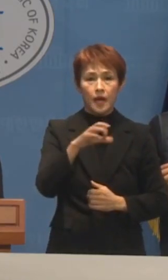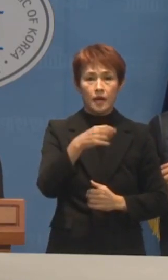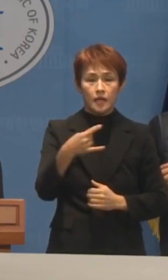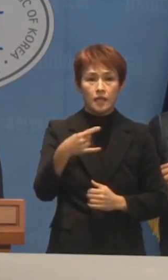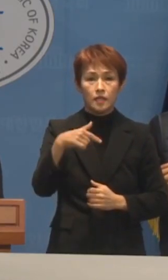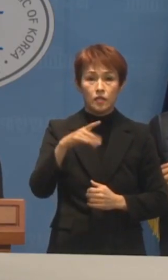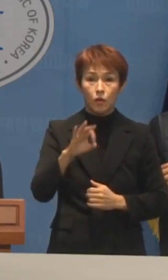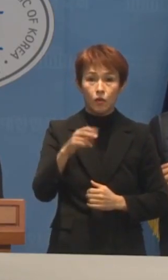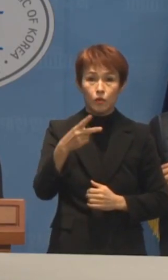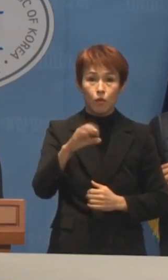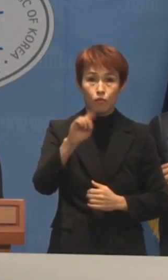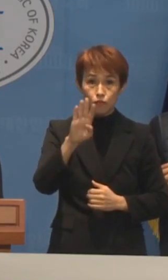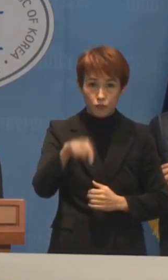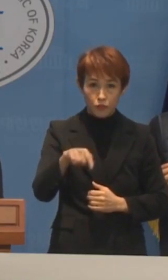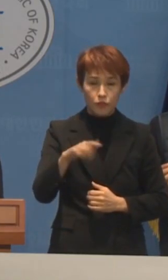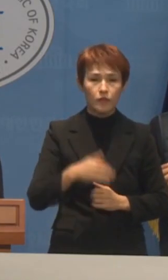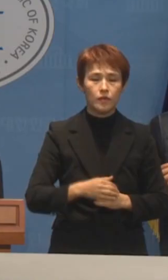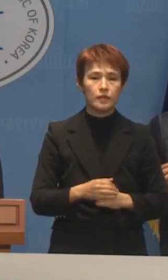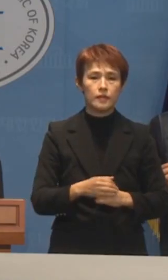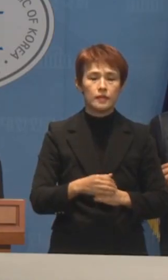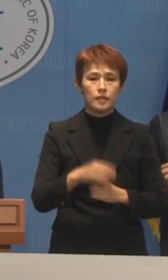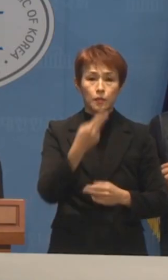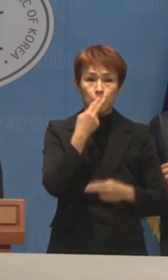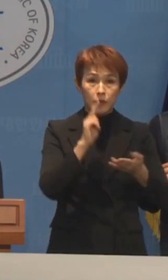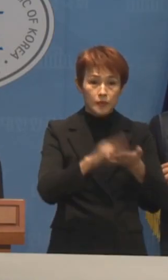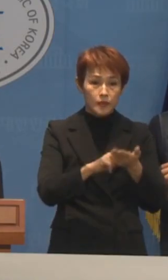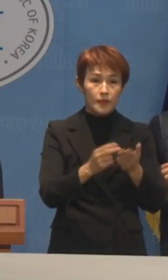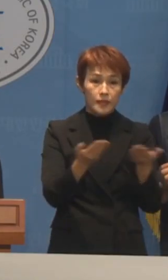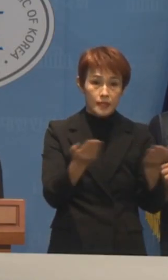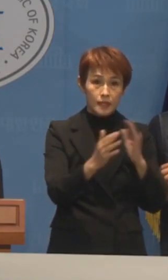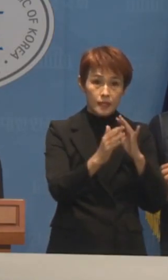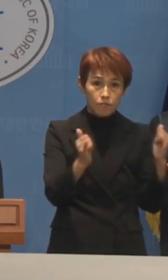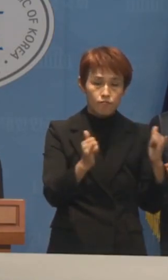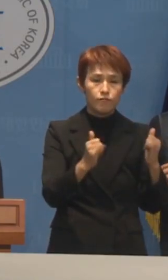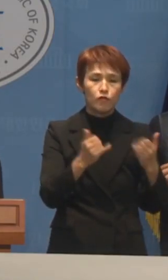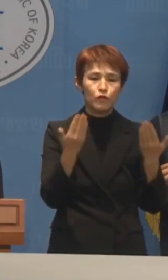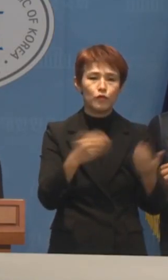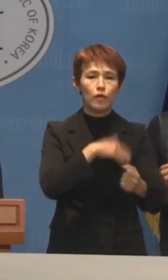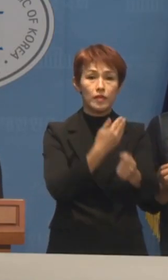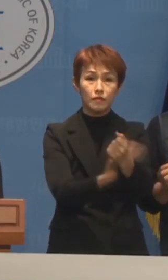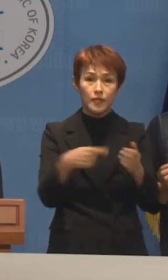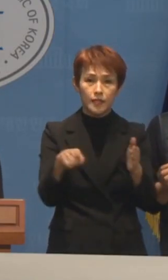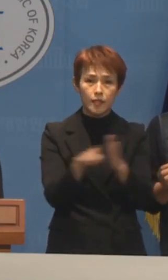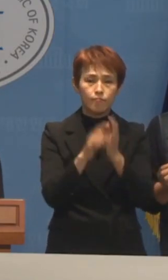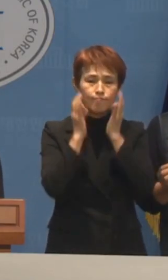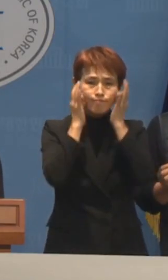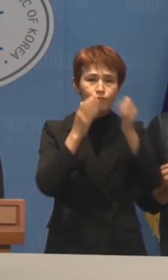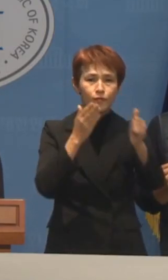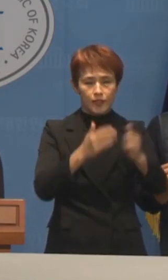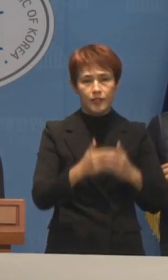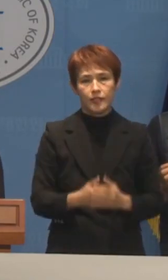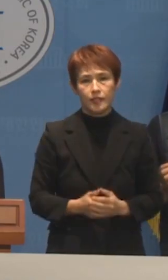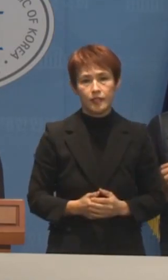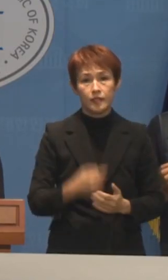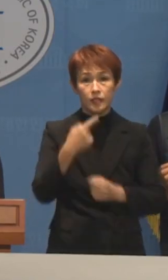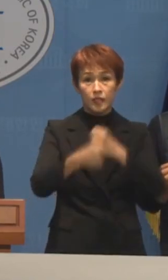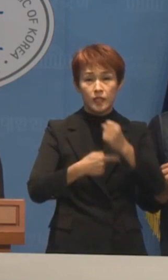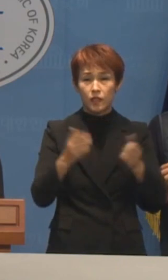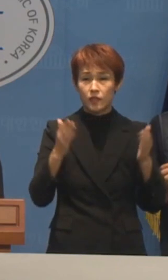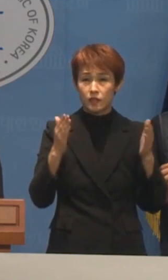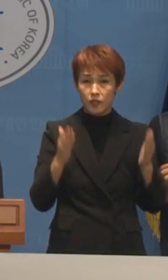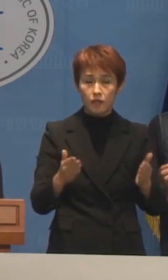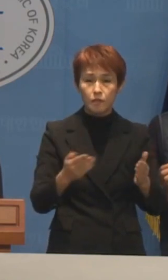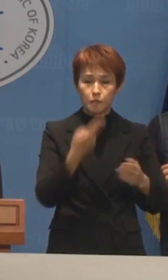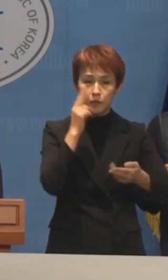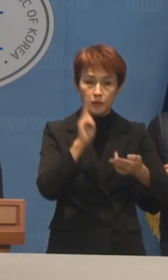역시 집배원들의 실권리 보장을 위해서 전향적인 태도로 나설 것을 촉구합니다. 한 해 동안